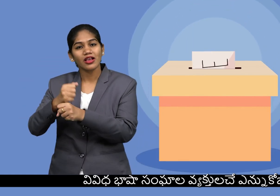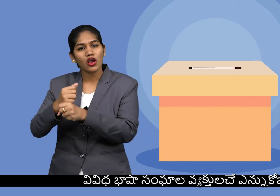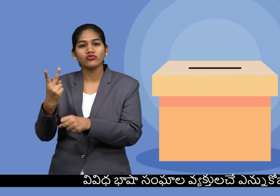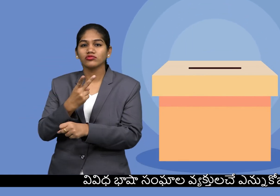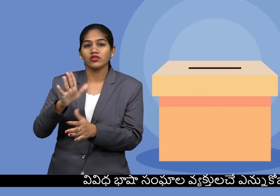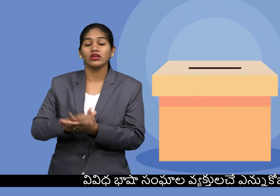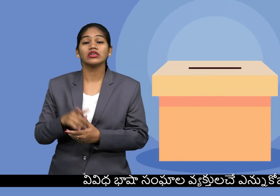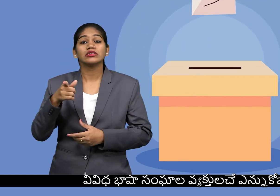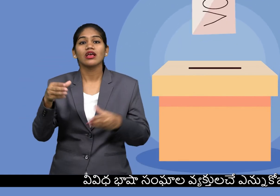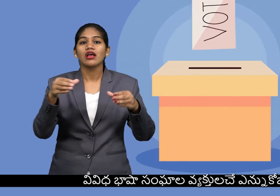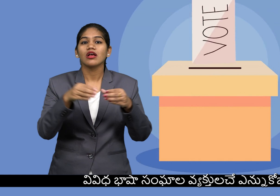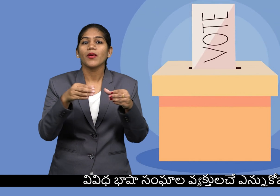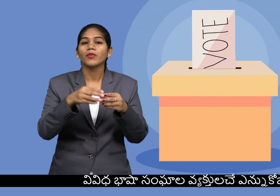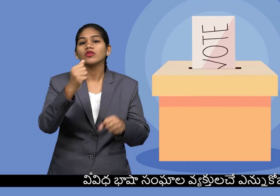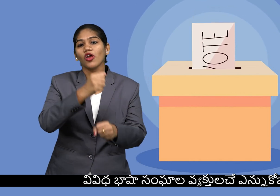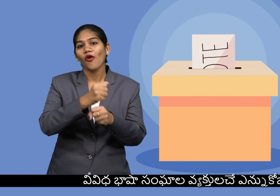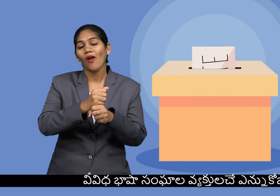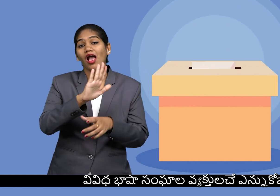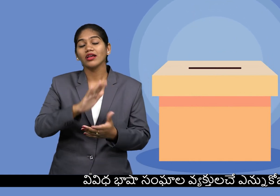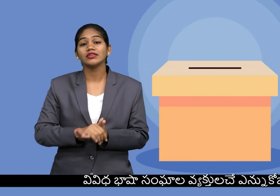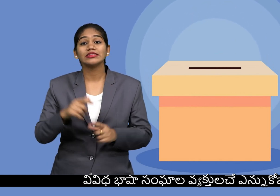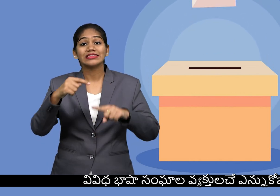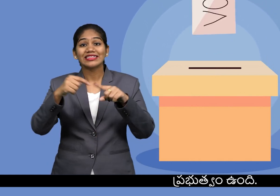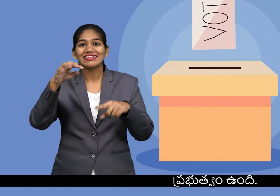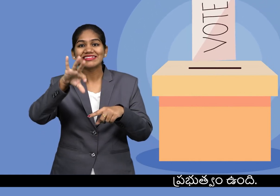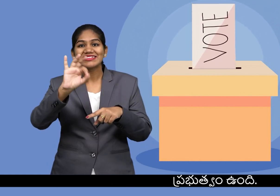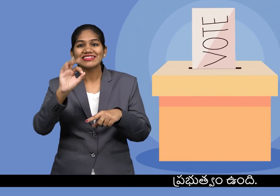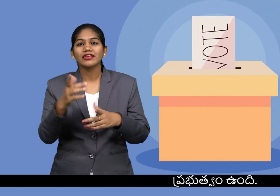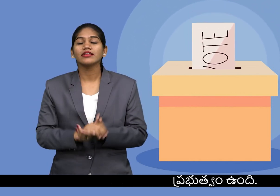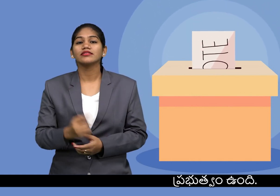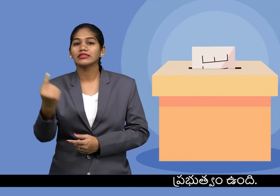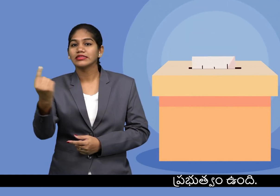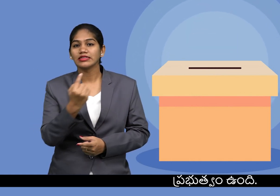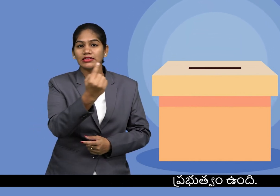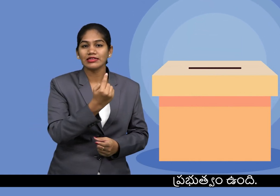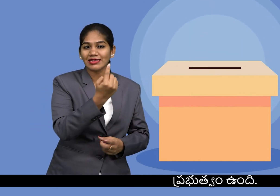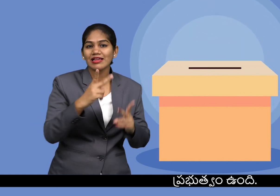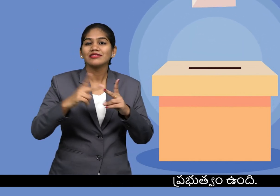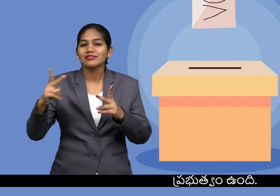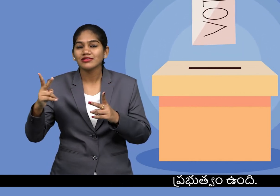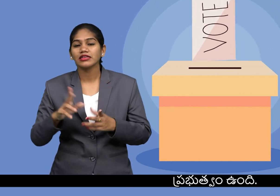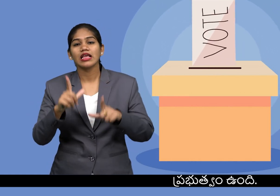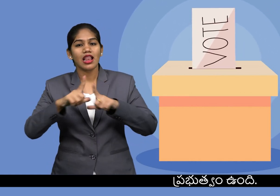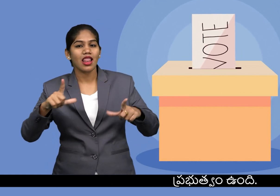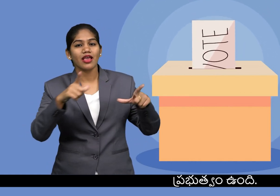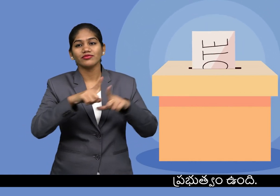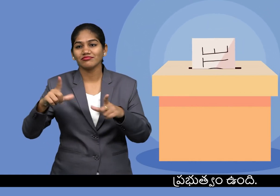వివిధ భాషా సంఘాల వ్యక్తులచే ఎన్నుకోబడిన సంఘం ప్రభుత్వం ఉంది.